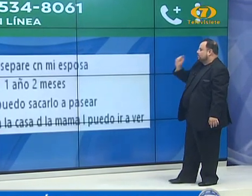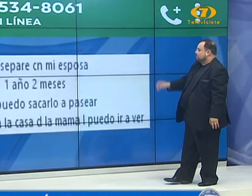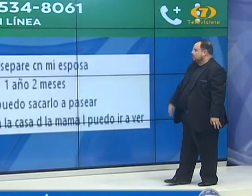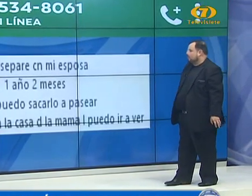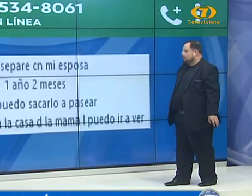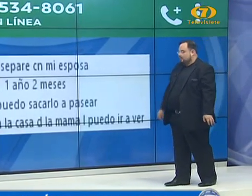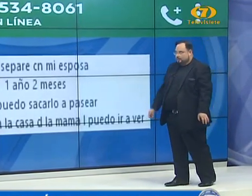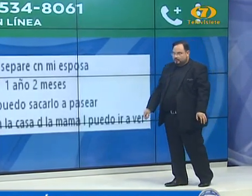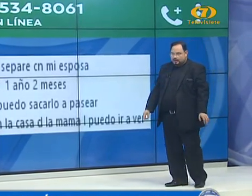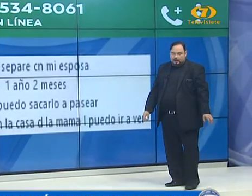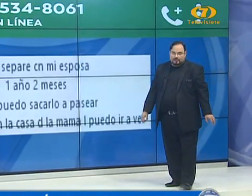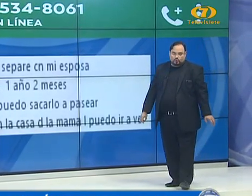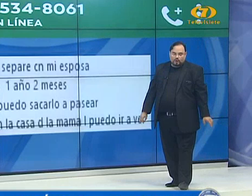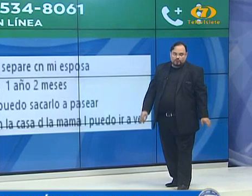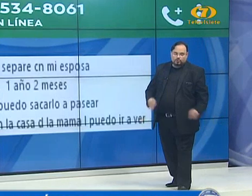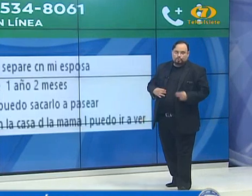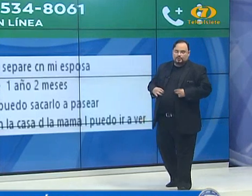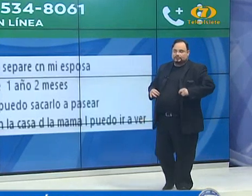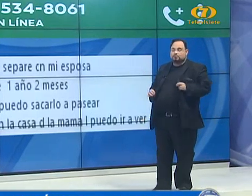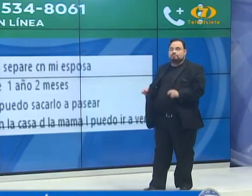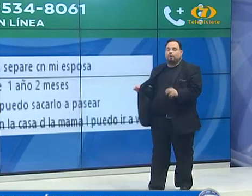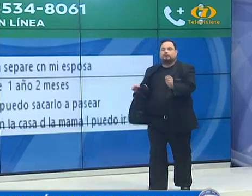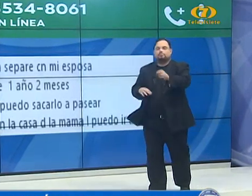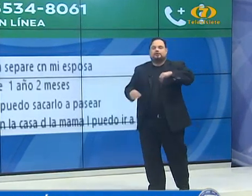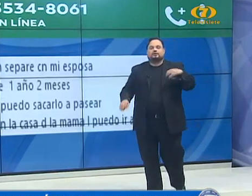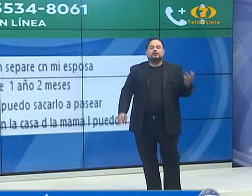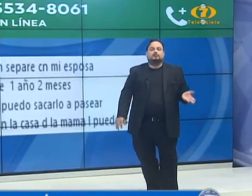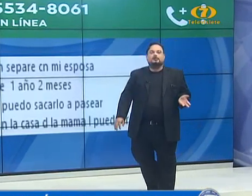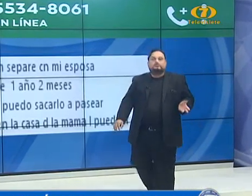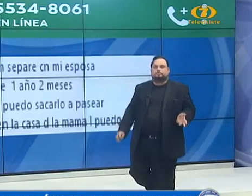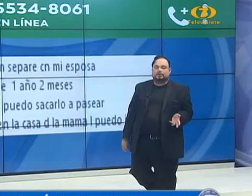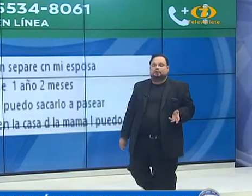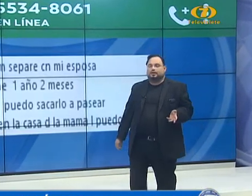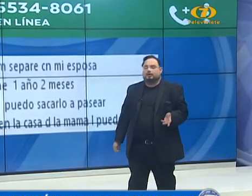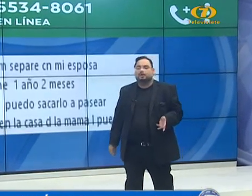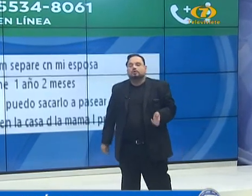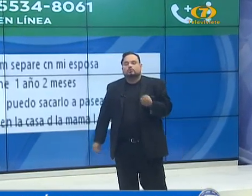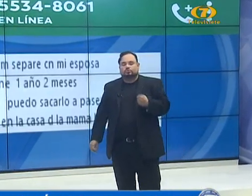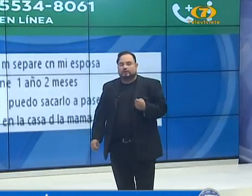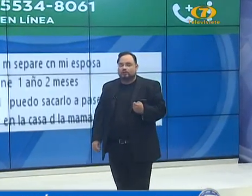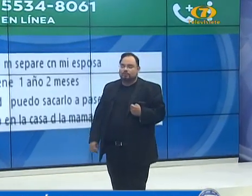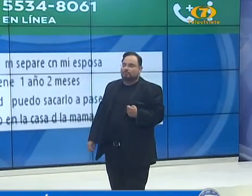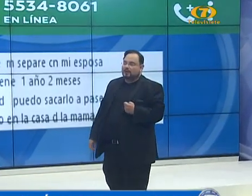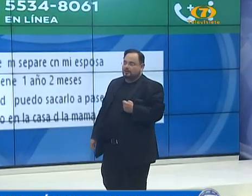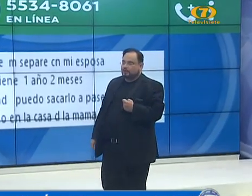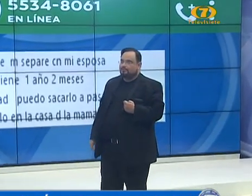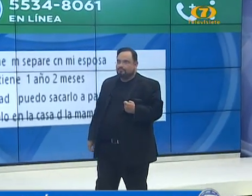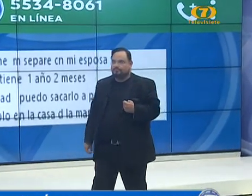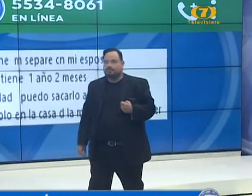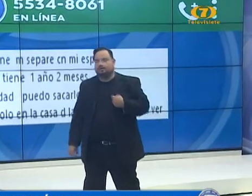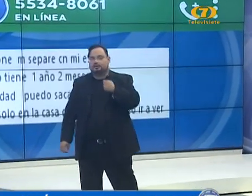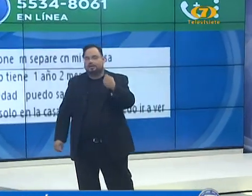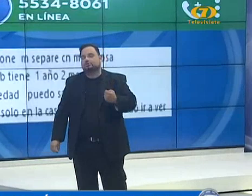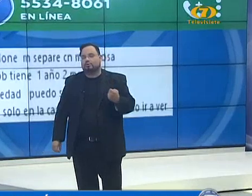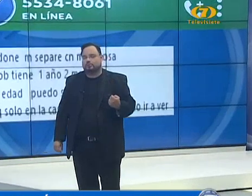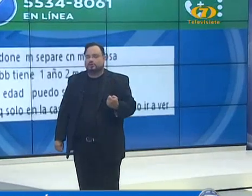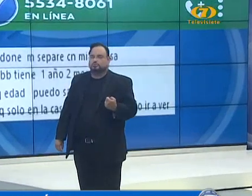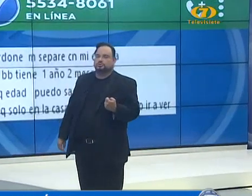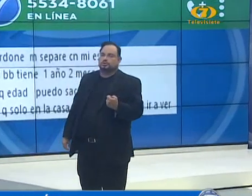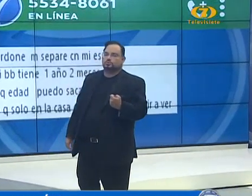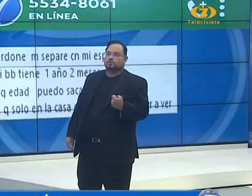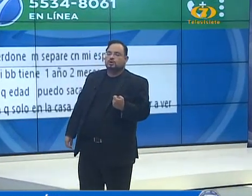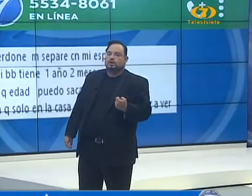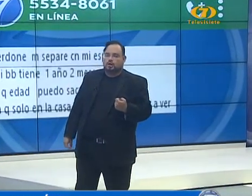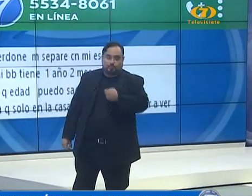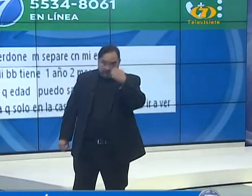Bueno, que a ver, 1 año y 2 meses, no importa, puede tener días si usted quiere. Usted como padre tiene derecho a ver a